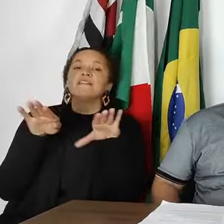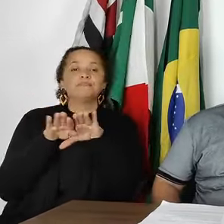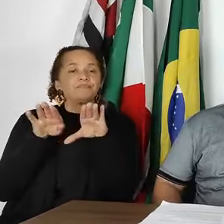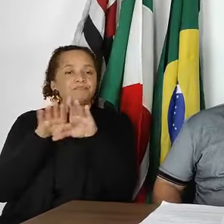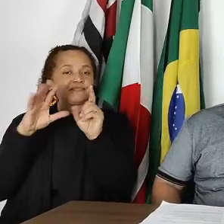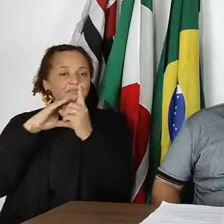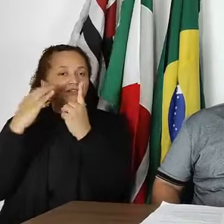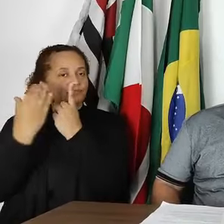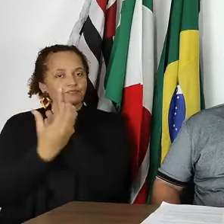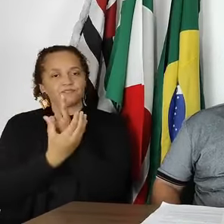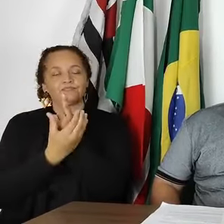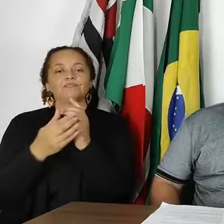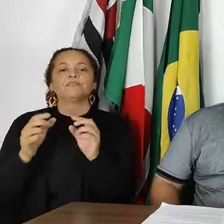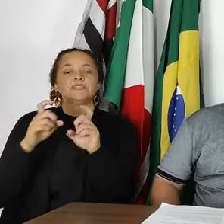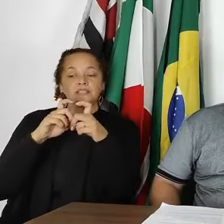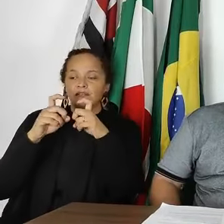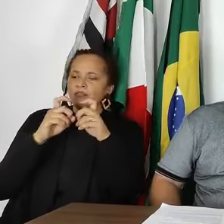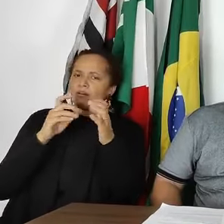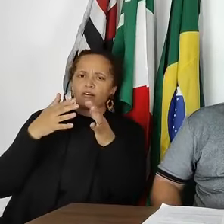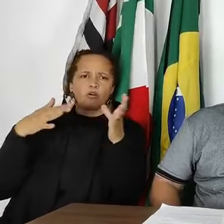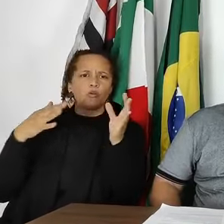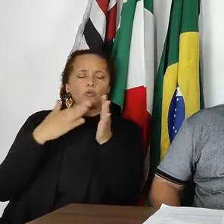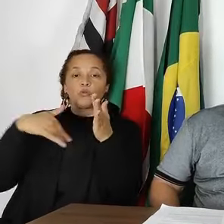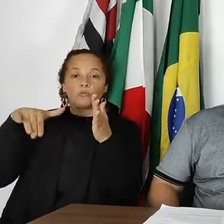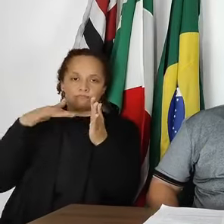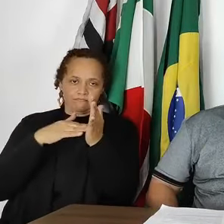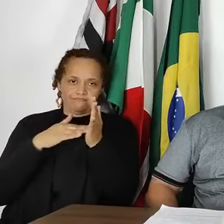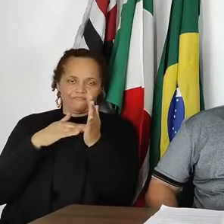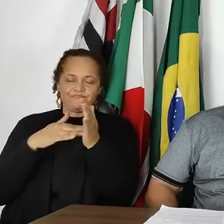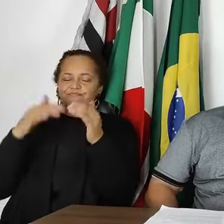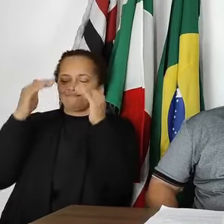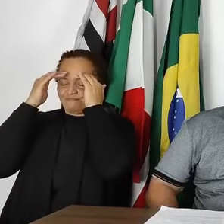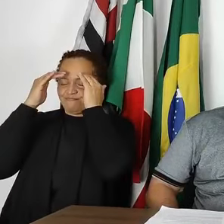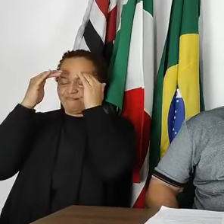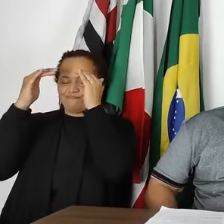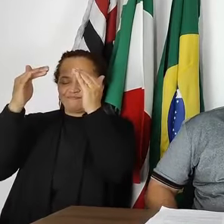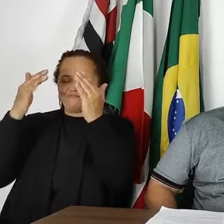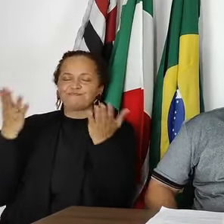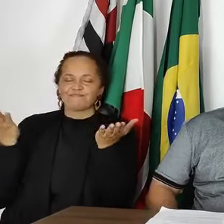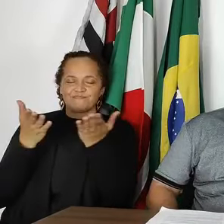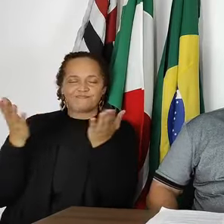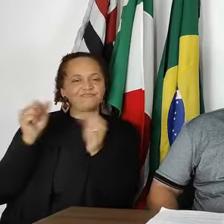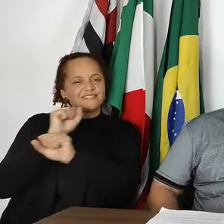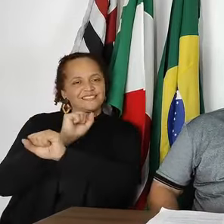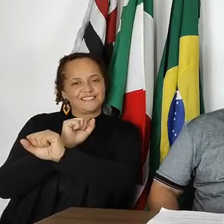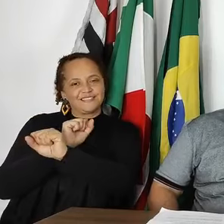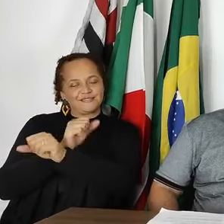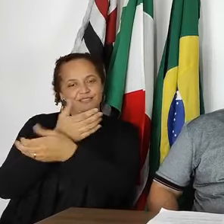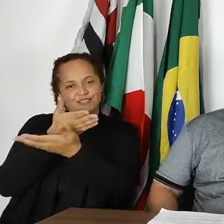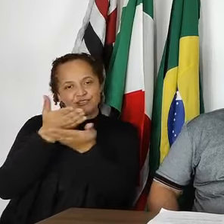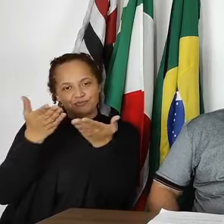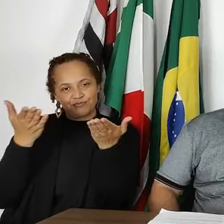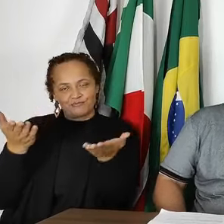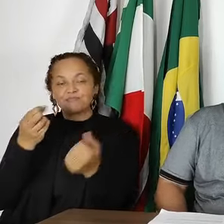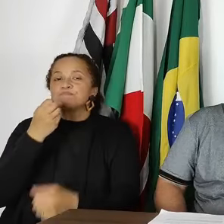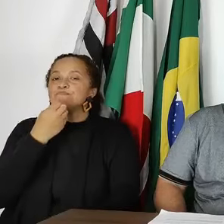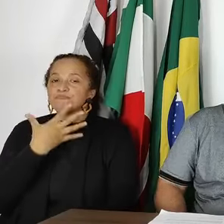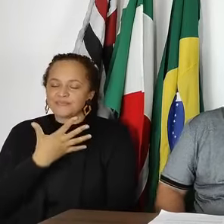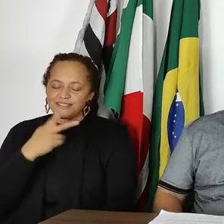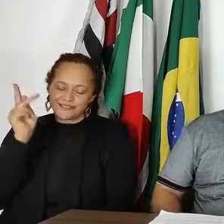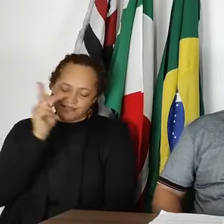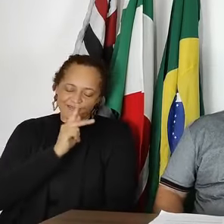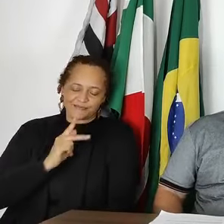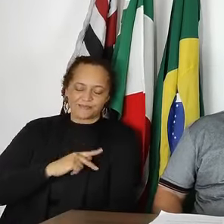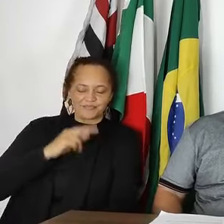todas as nossas reuniões. Para mim é uma honra estar aqui, né? Espero que todos estejam bem, na paz do Senhor aí, nesse